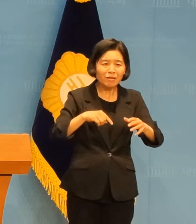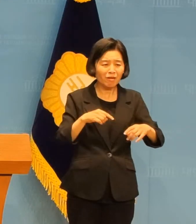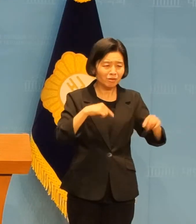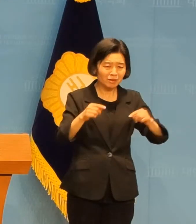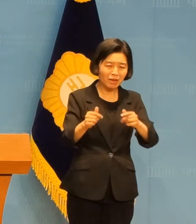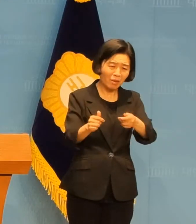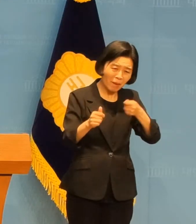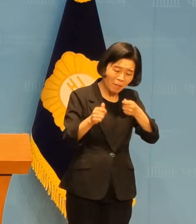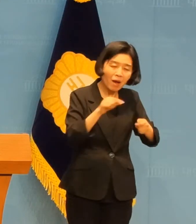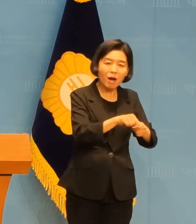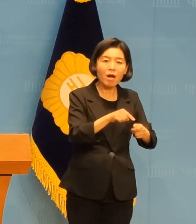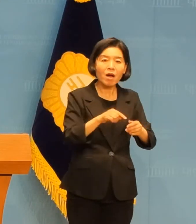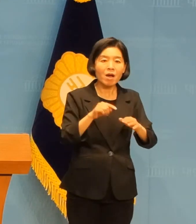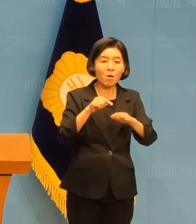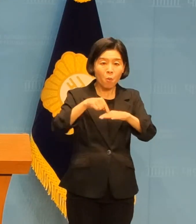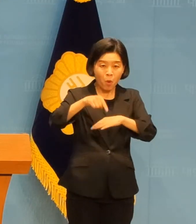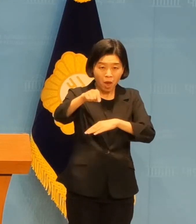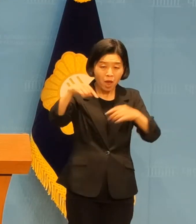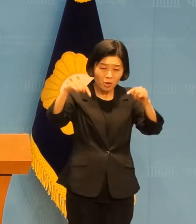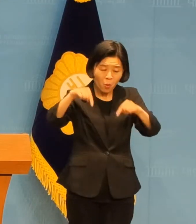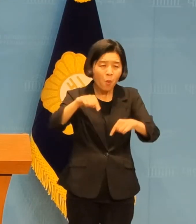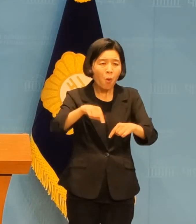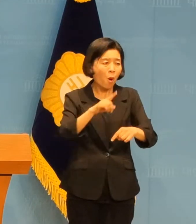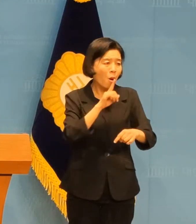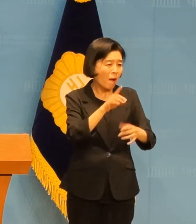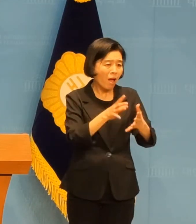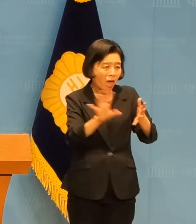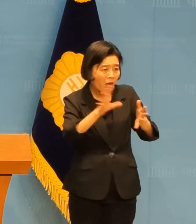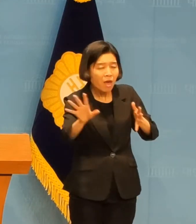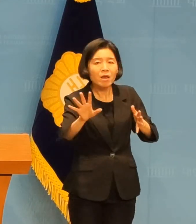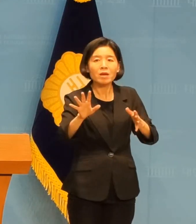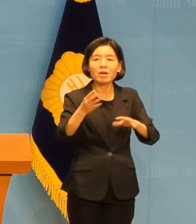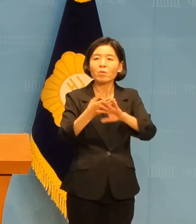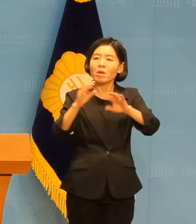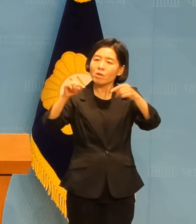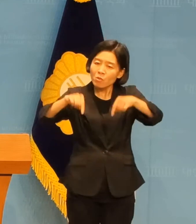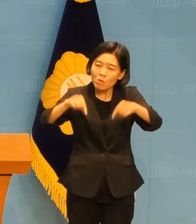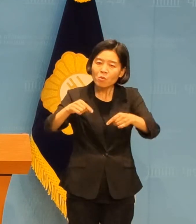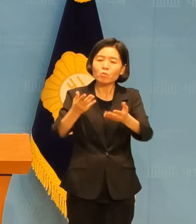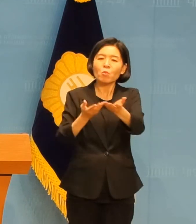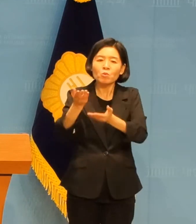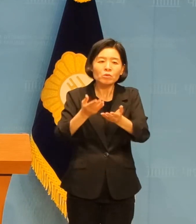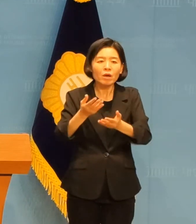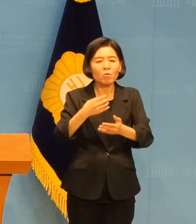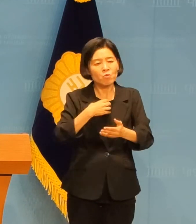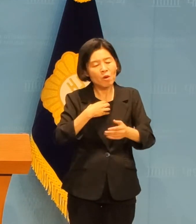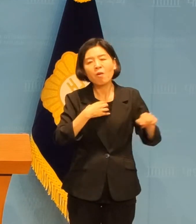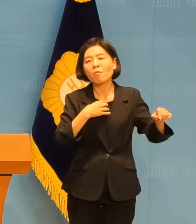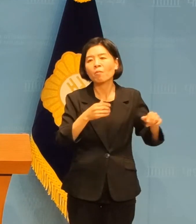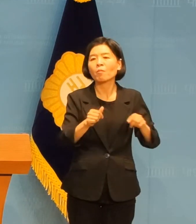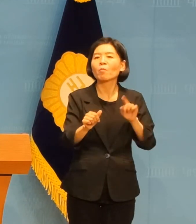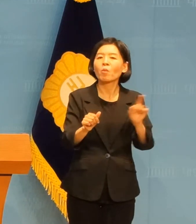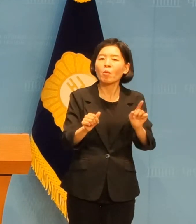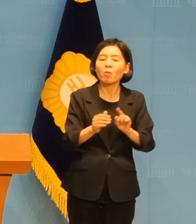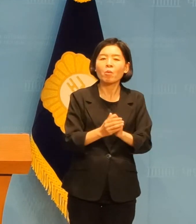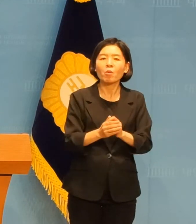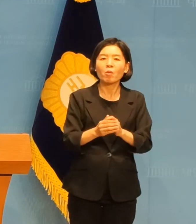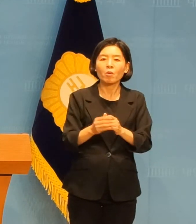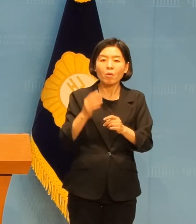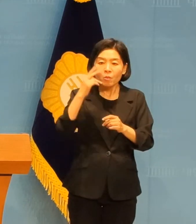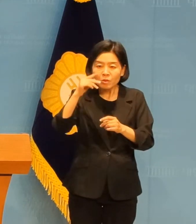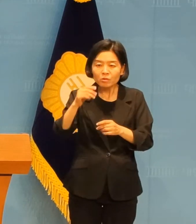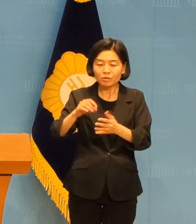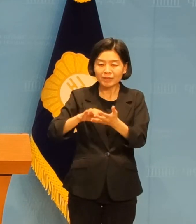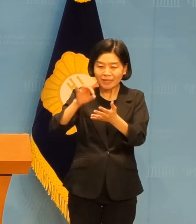샌다더니 무책임한 망언으로 외교와 통상까지 위협하고 있습니다. 관세 협상에 대해